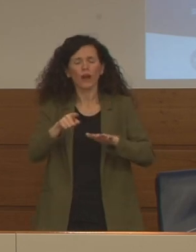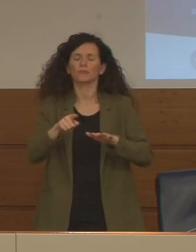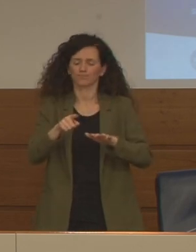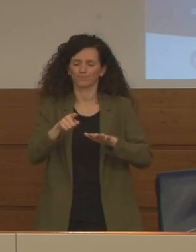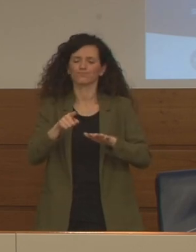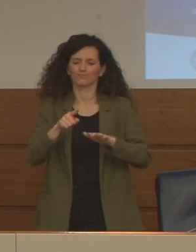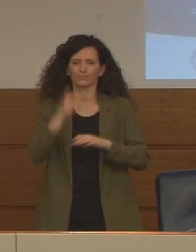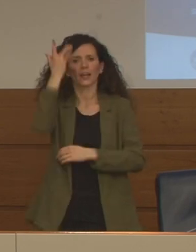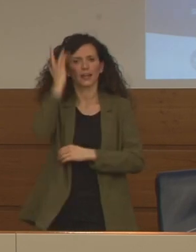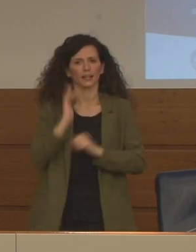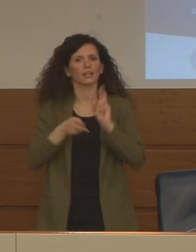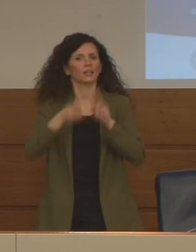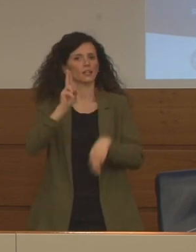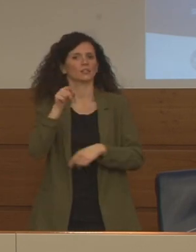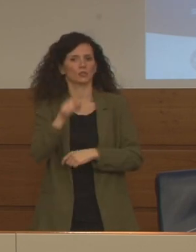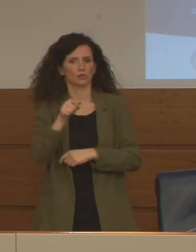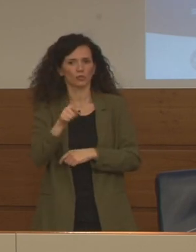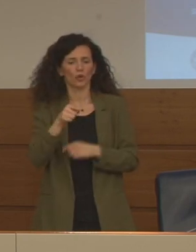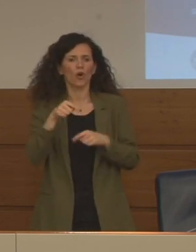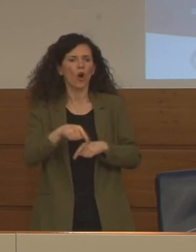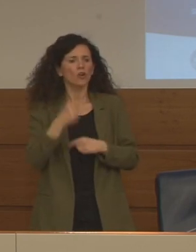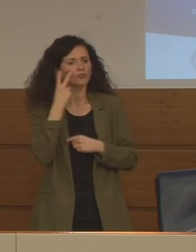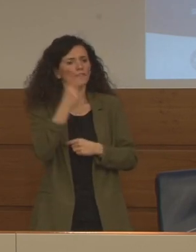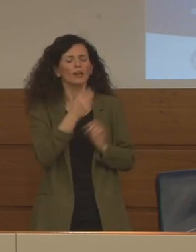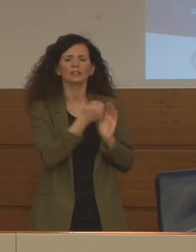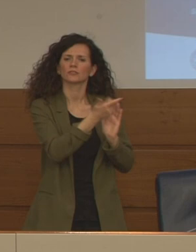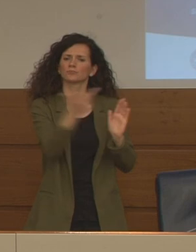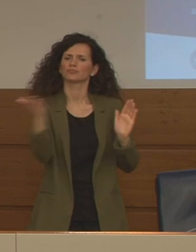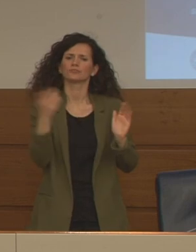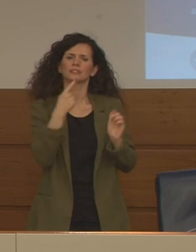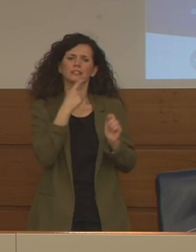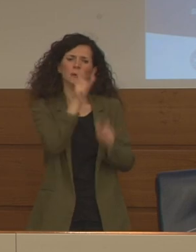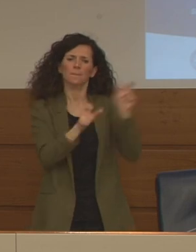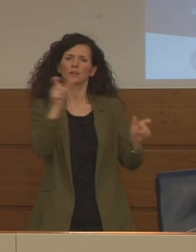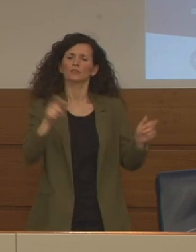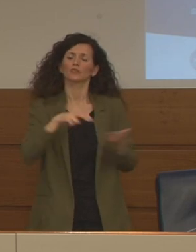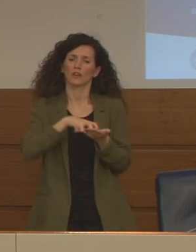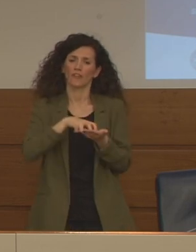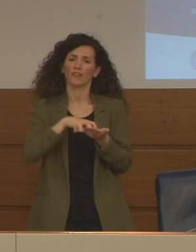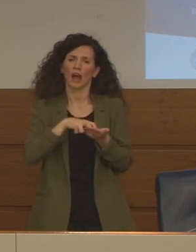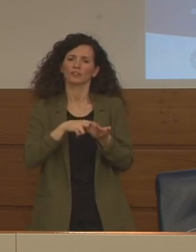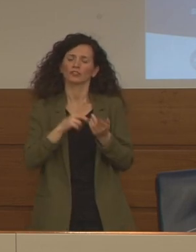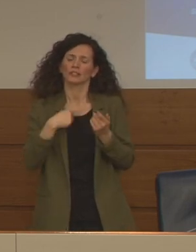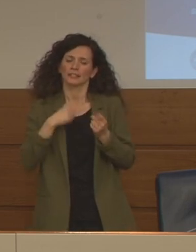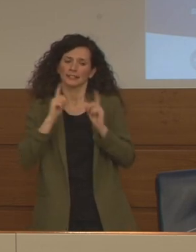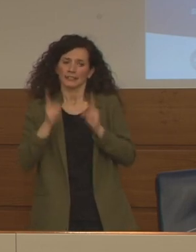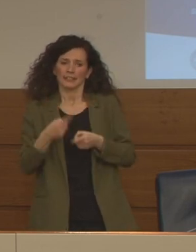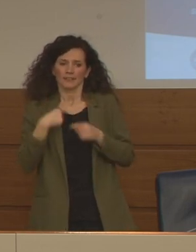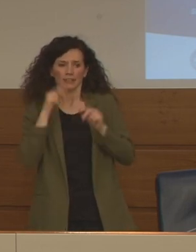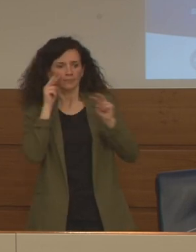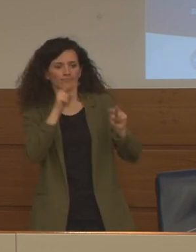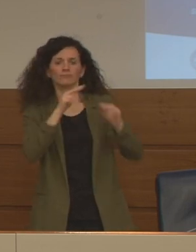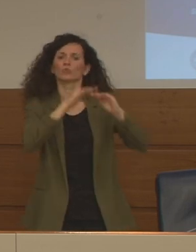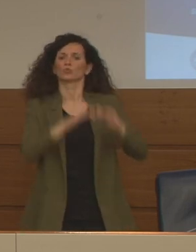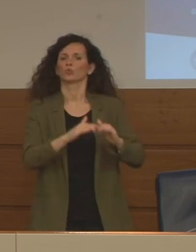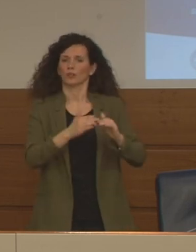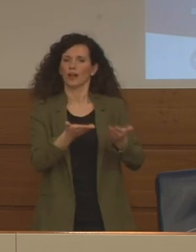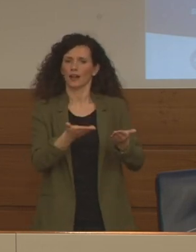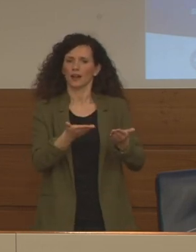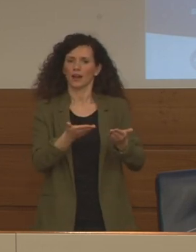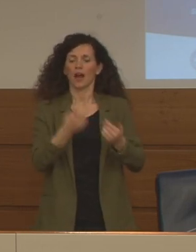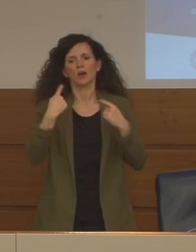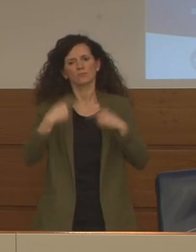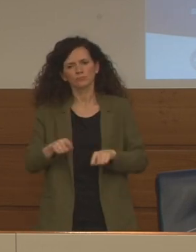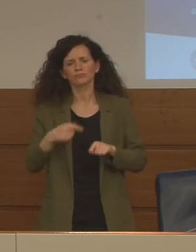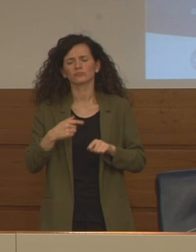è lo scenario che più presente nei dati di mortalità che purtroppo dobbiamo analizzare da qui nasce il problema è la